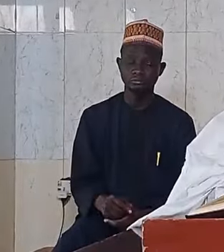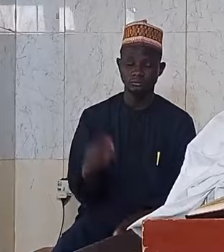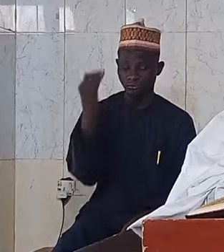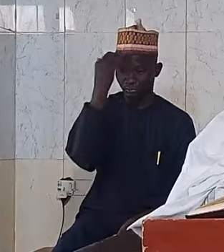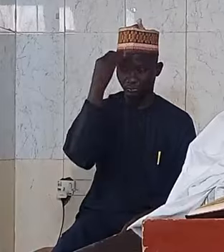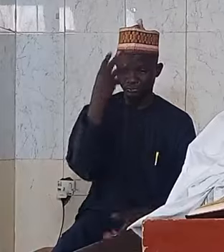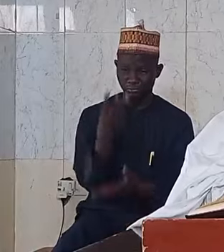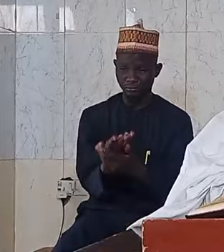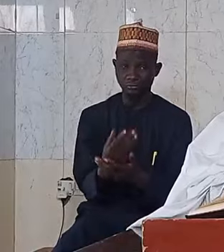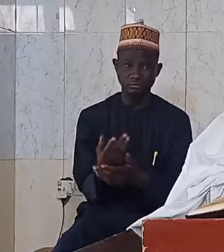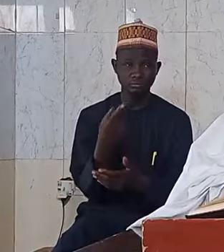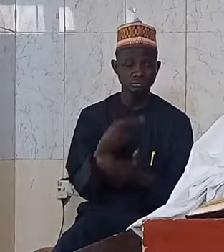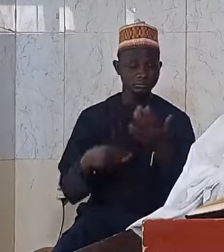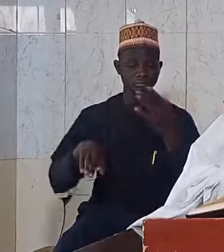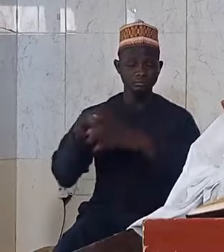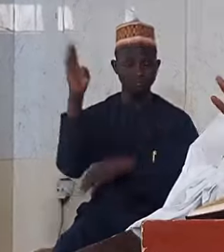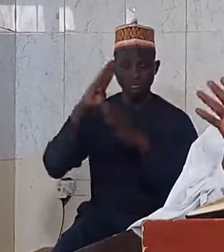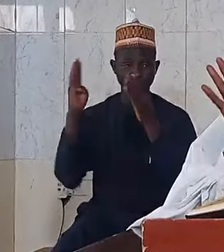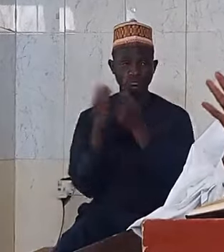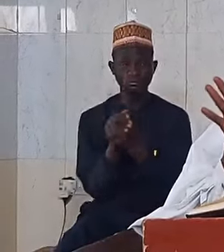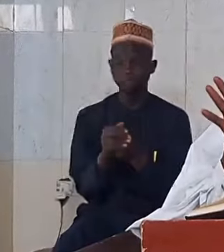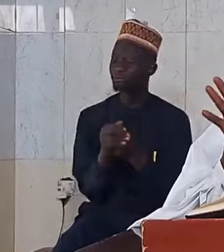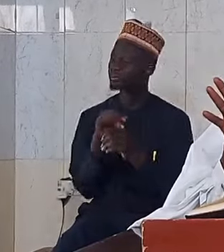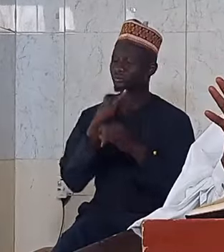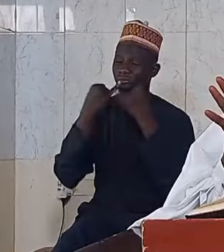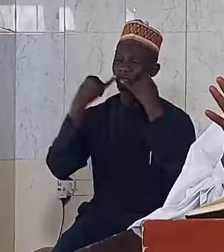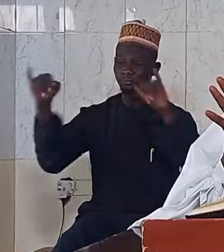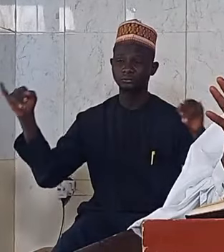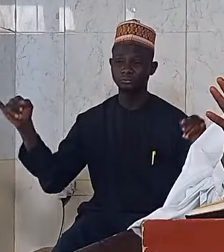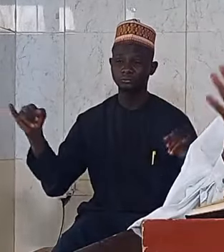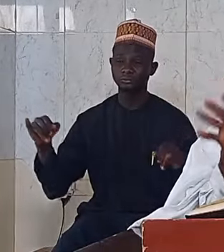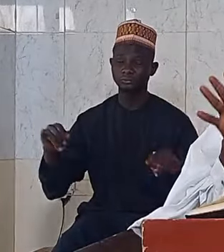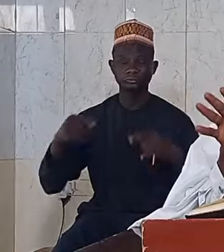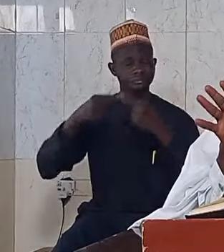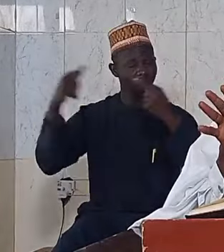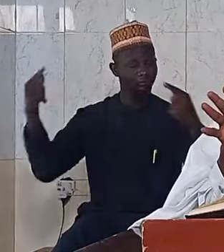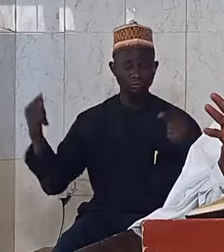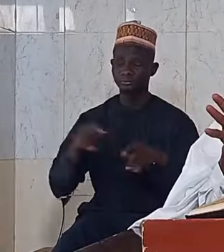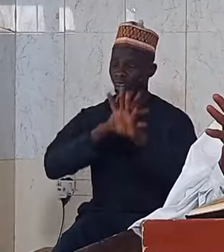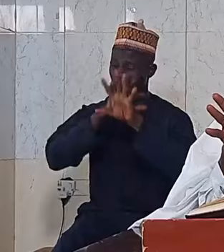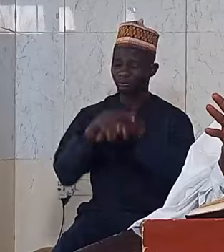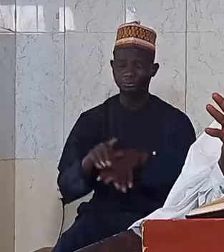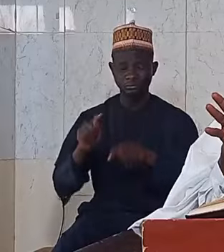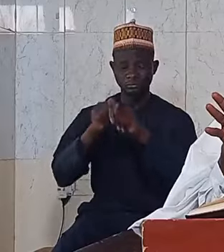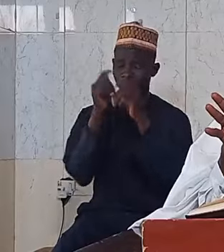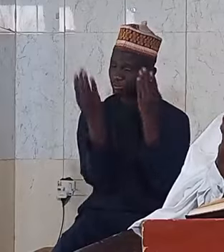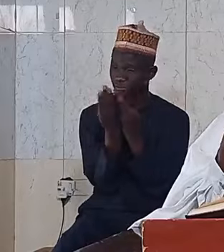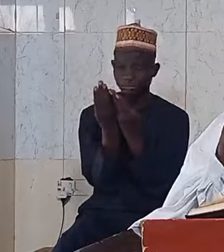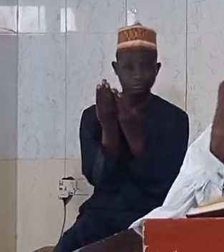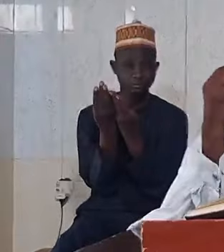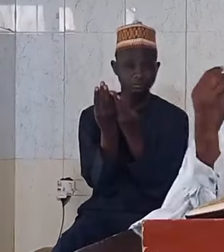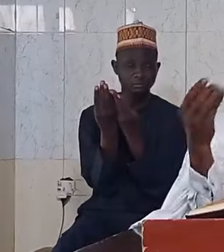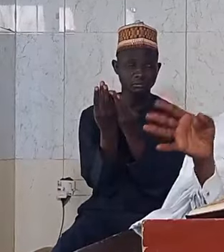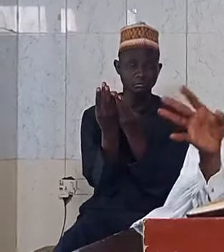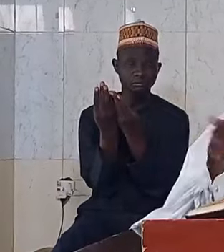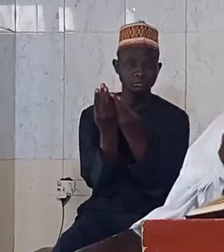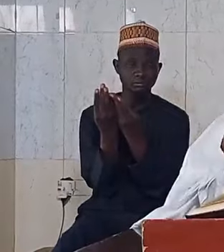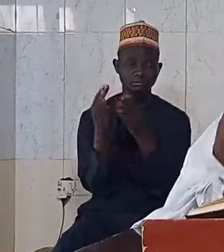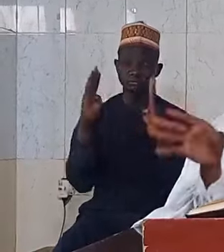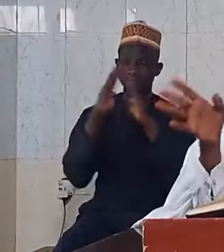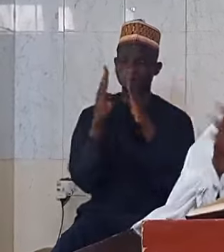immiyatan abin da ya fito da su kishi da kabilanci kishin gari